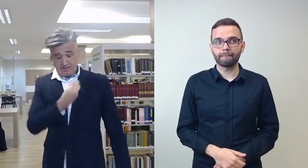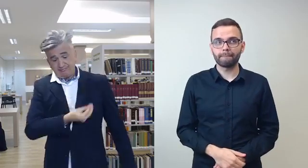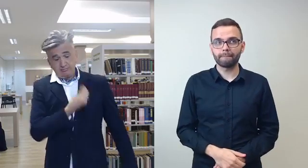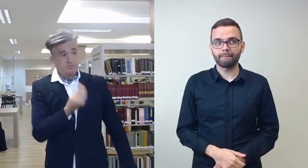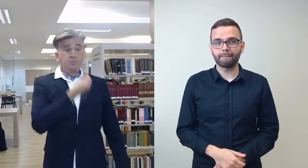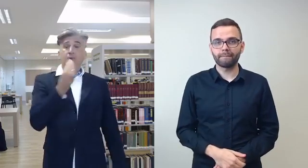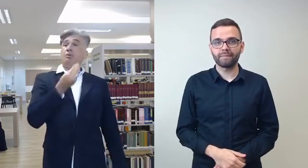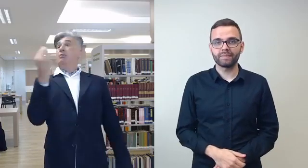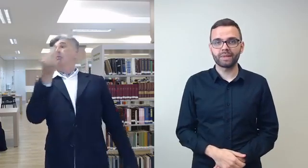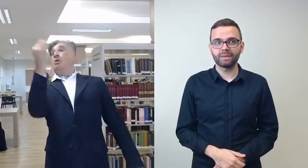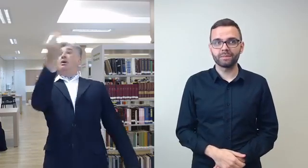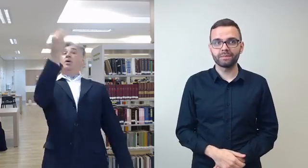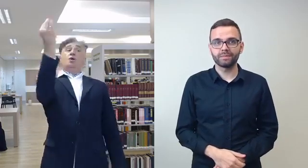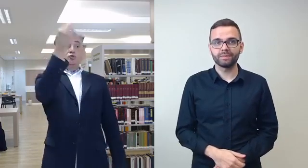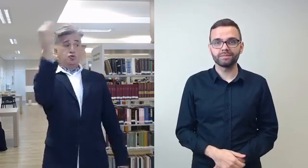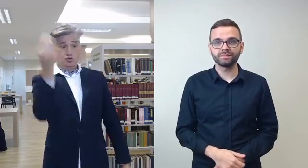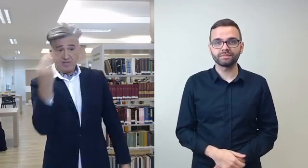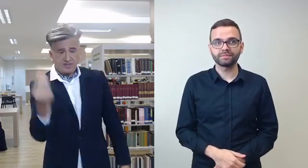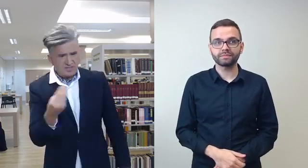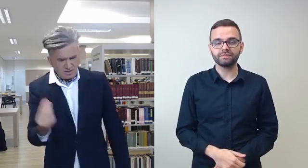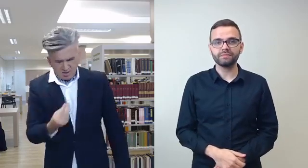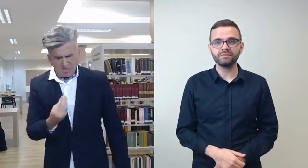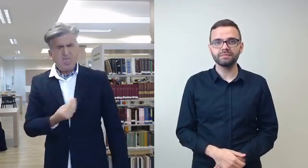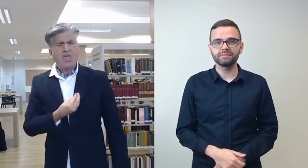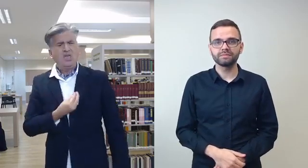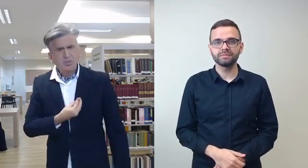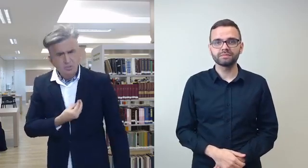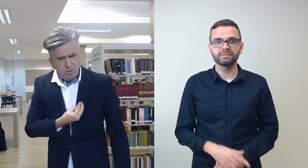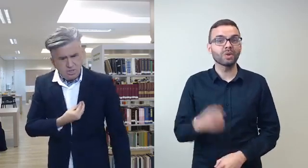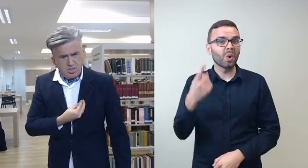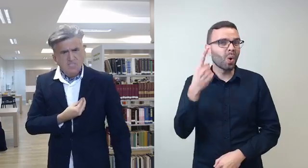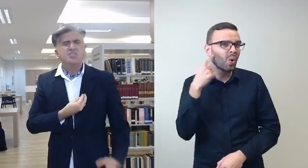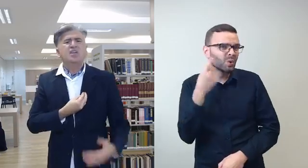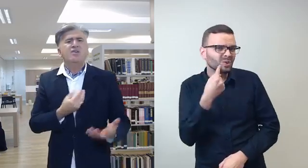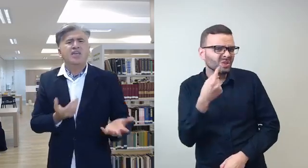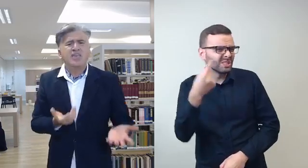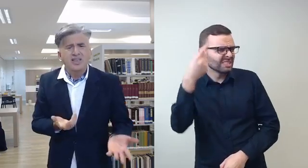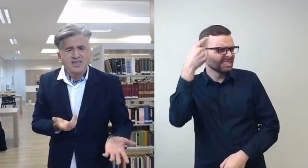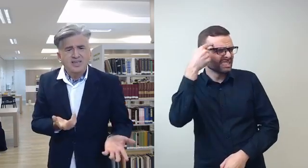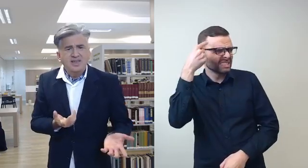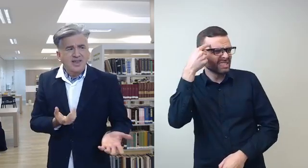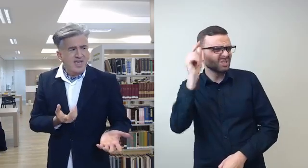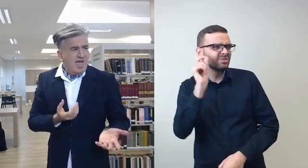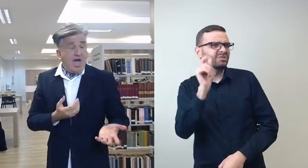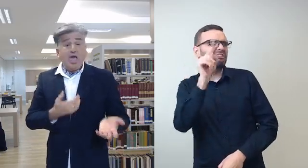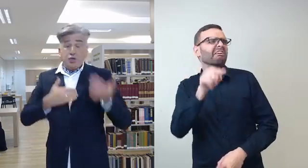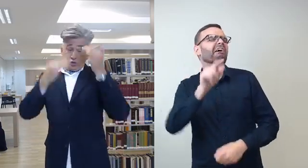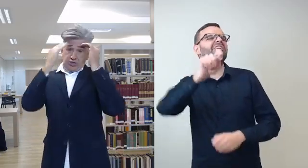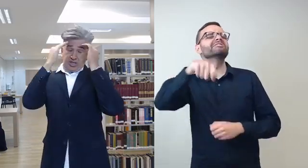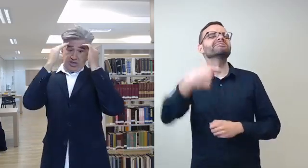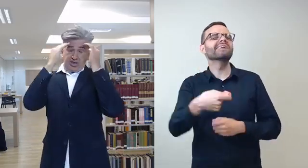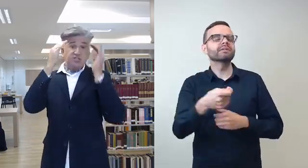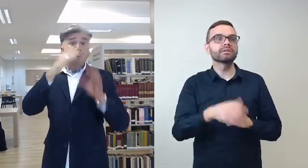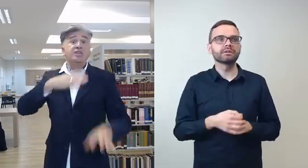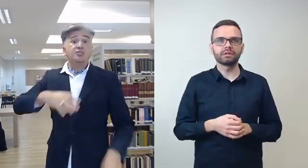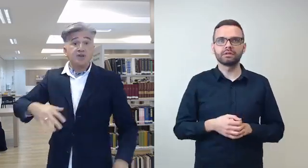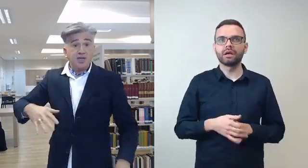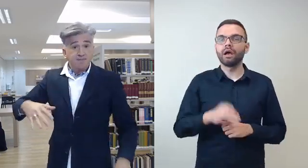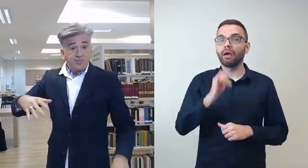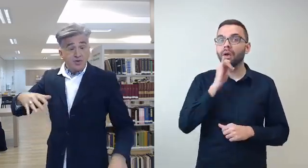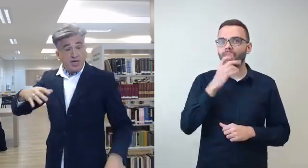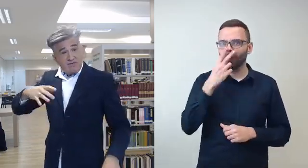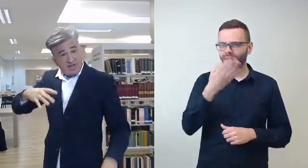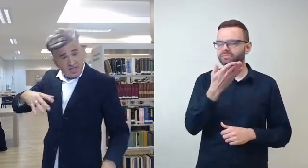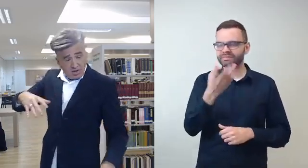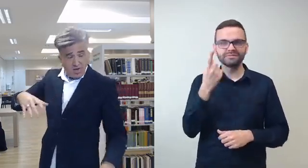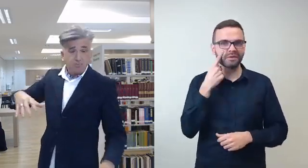Vida. O surdo fica assim, o que é aquilo? Que sinal é aquele? Né? Eu estou entendendo. Espírito, né?